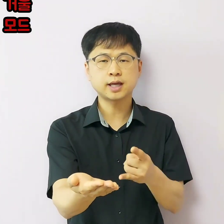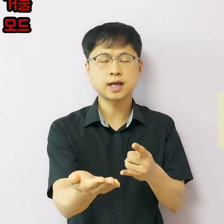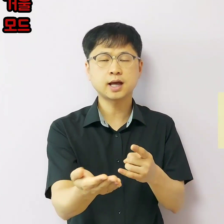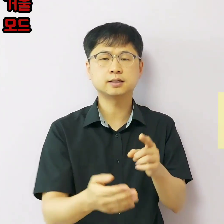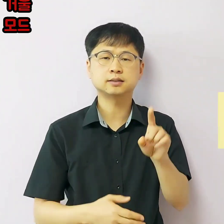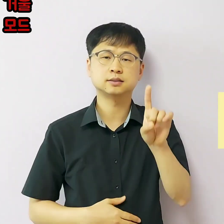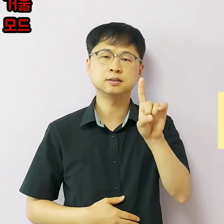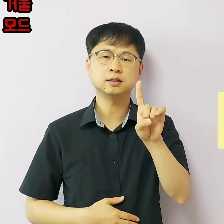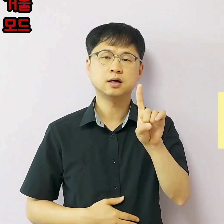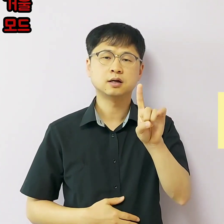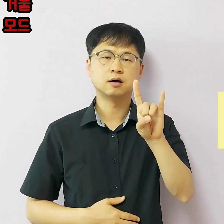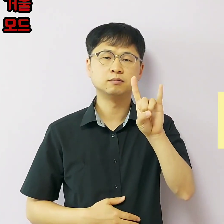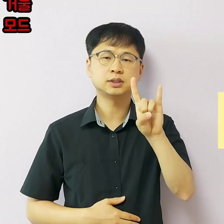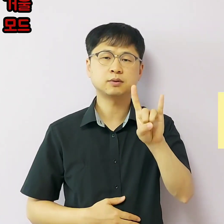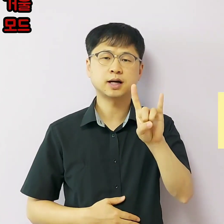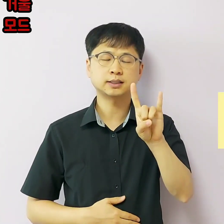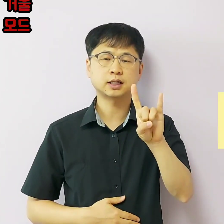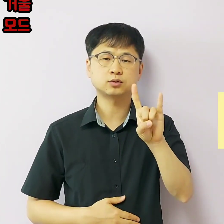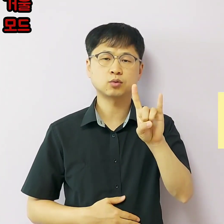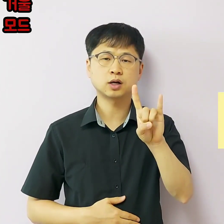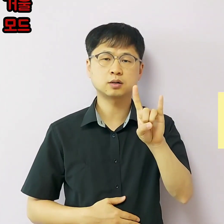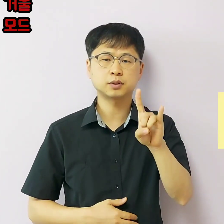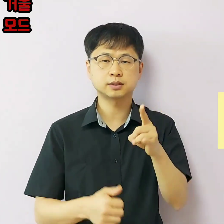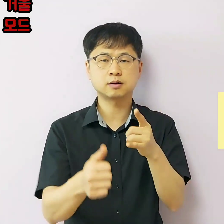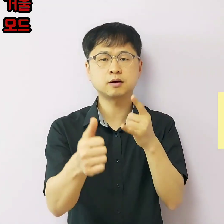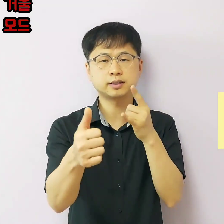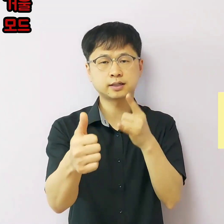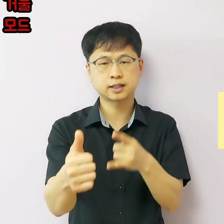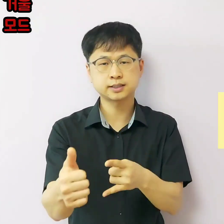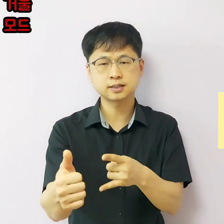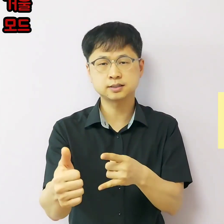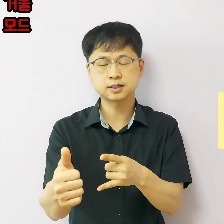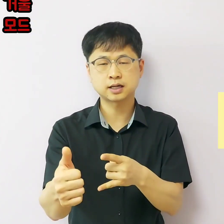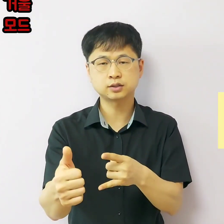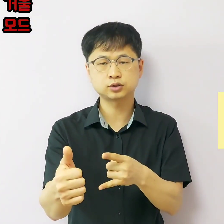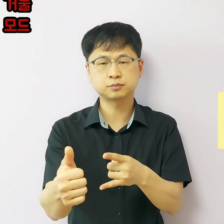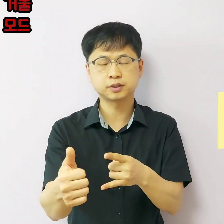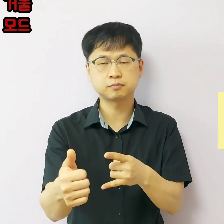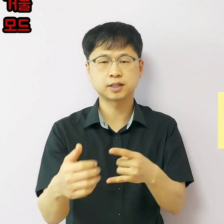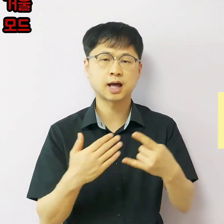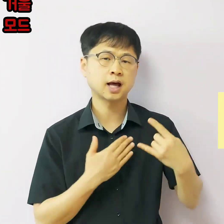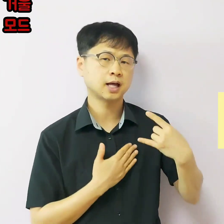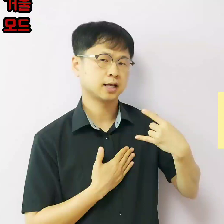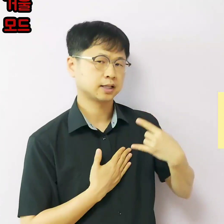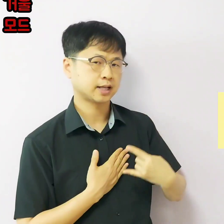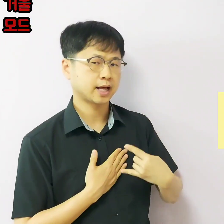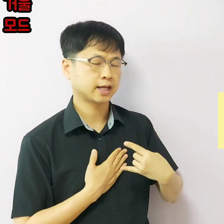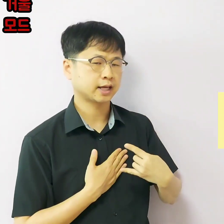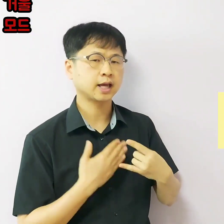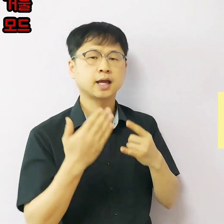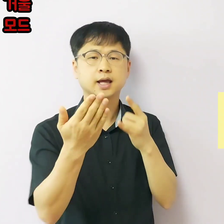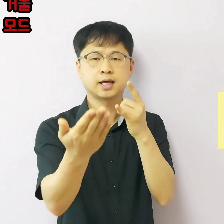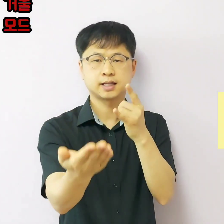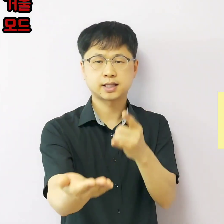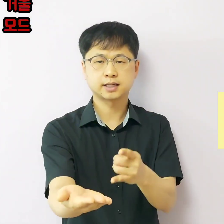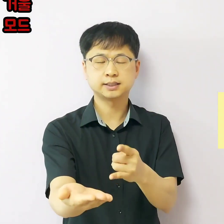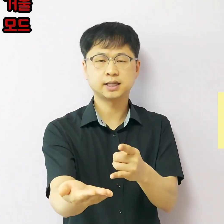누구누구에게 하는 것은 검지와 새끼손가락을 펴서 해당 대상을 가리켜 주시면 됩니다. 나에게,